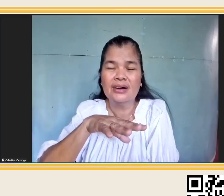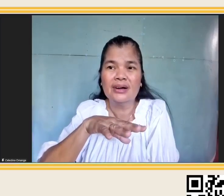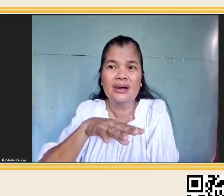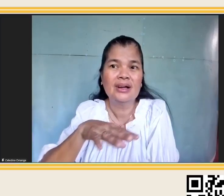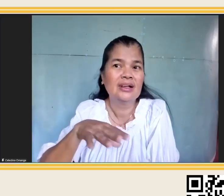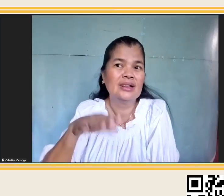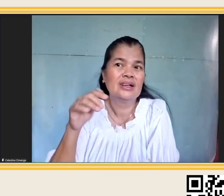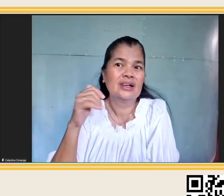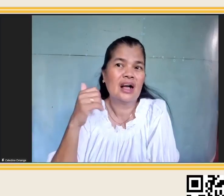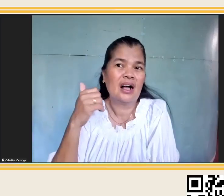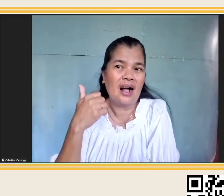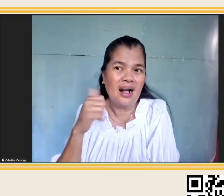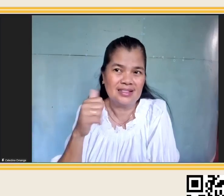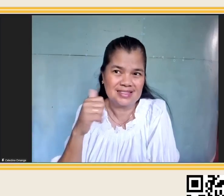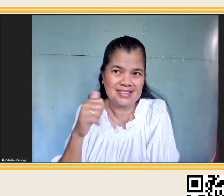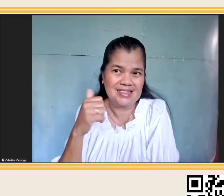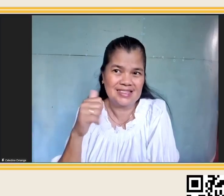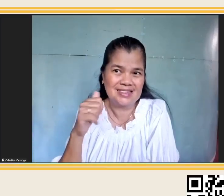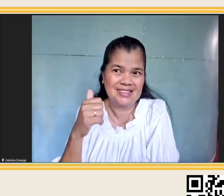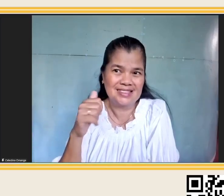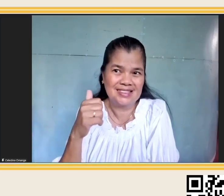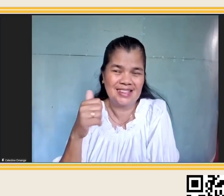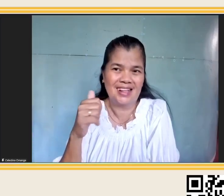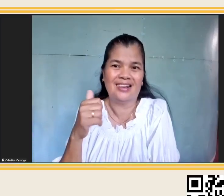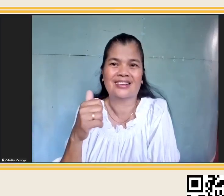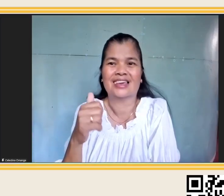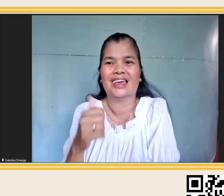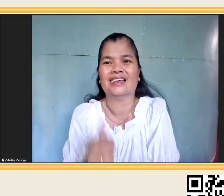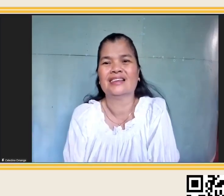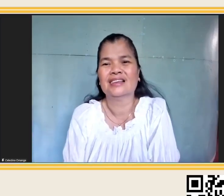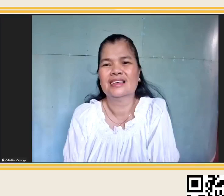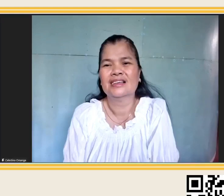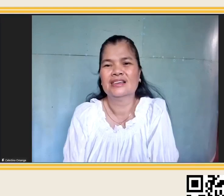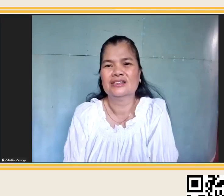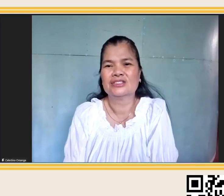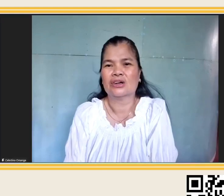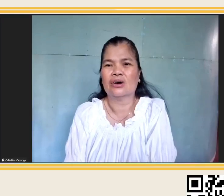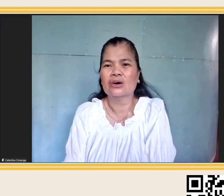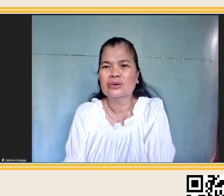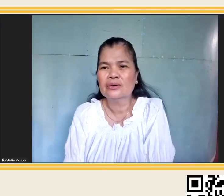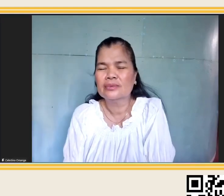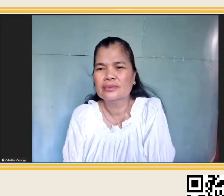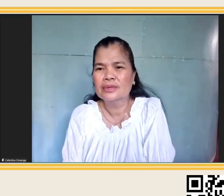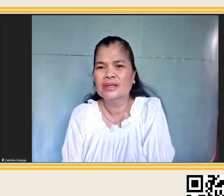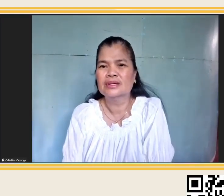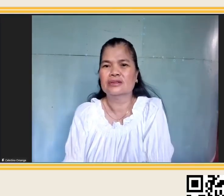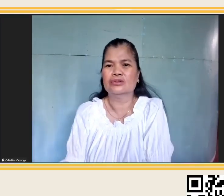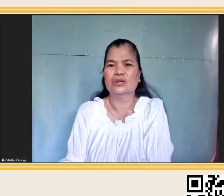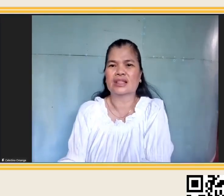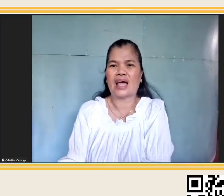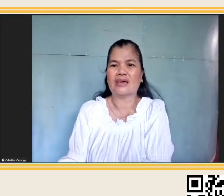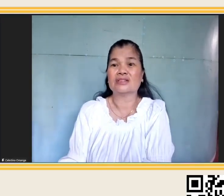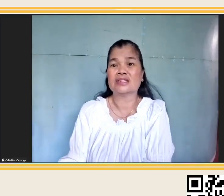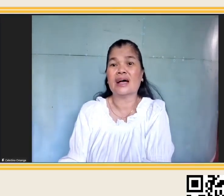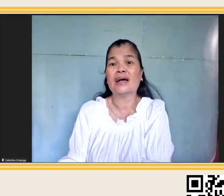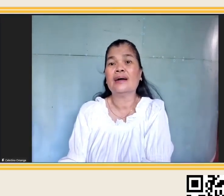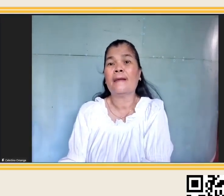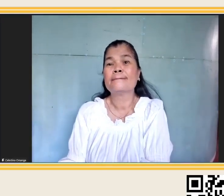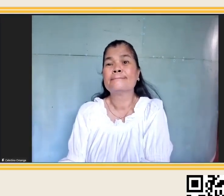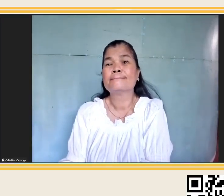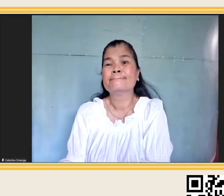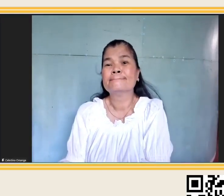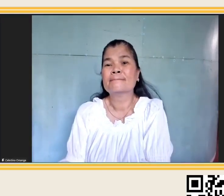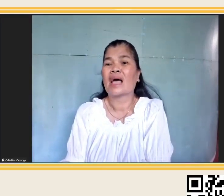grandmother, aunt. Okay. So, doon na tayo